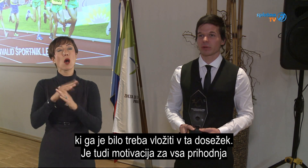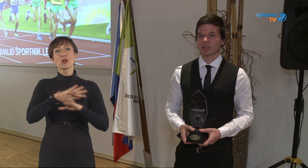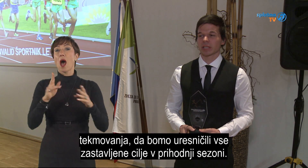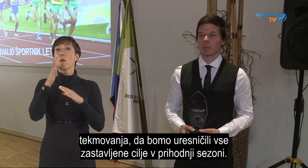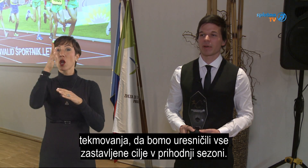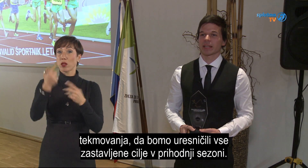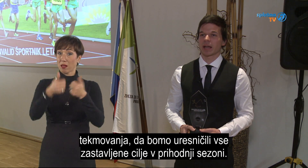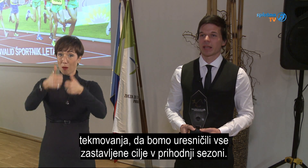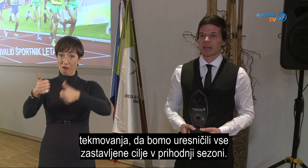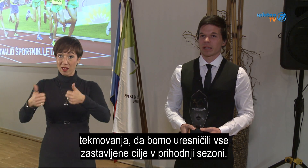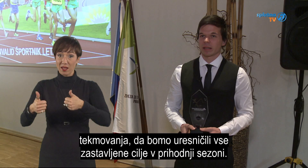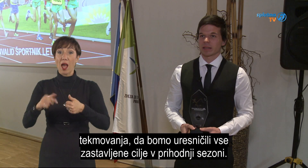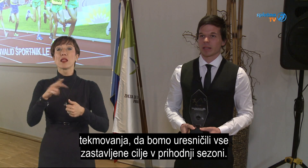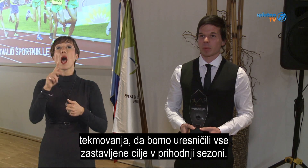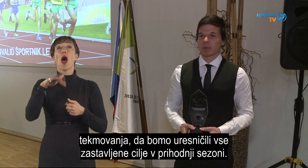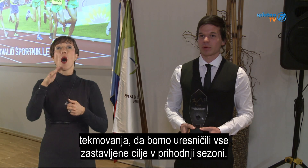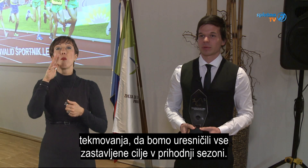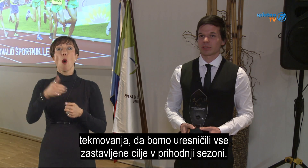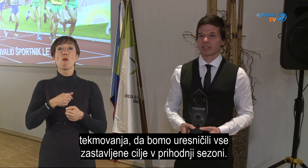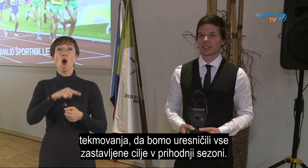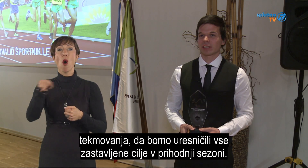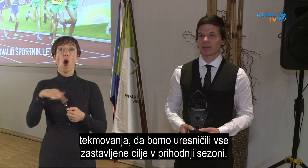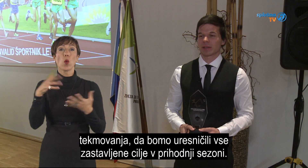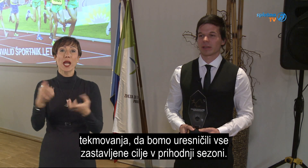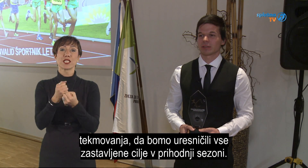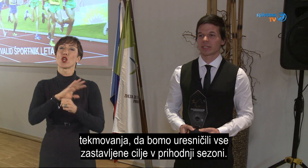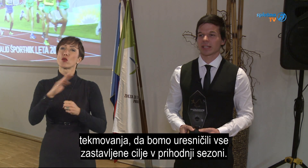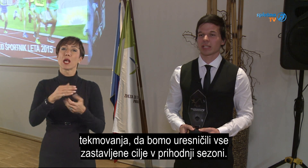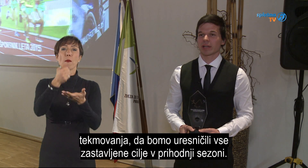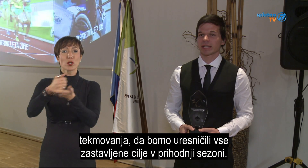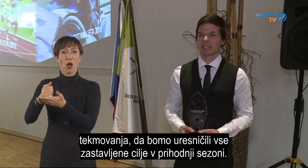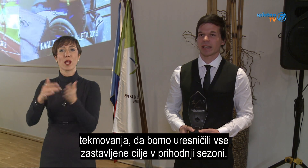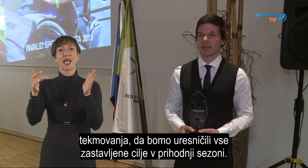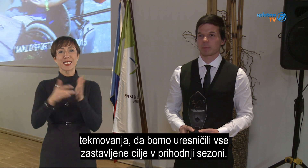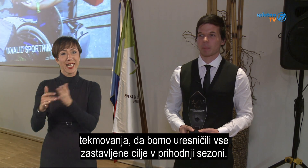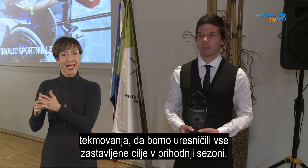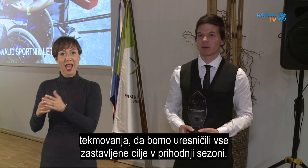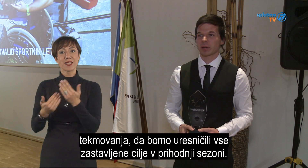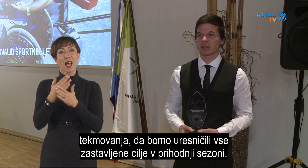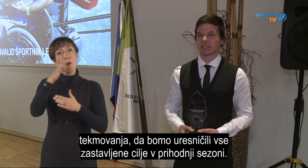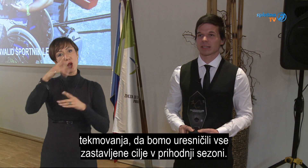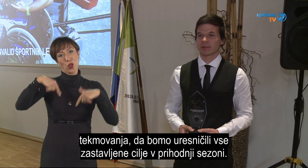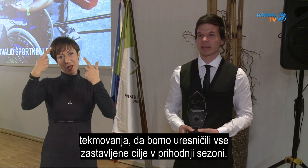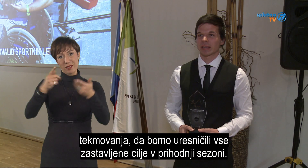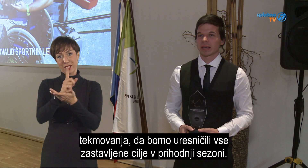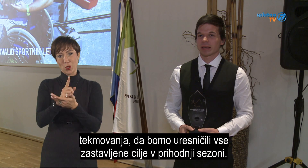prihodnja tekmovanja in da bomo uresničili vse zastavljene cilje v prihodnji sezoni.